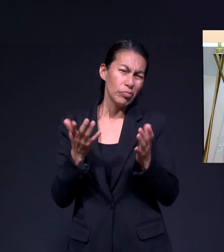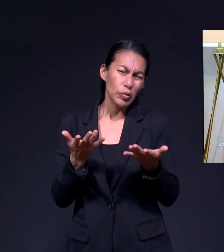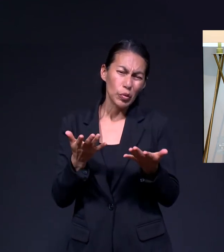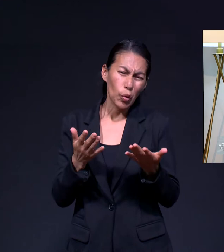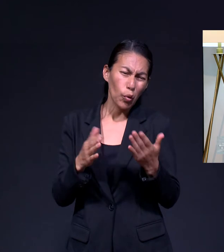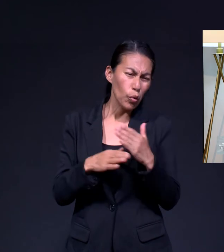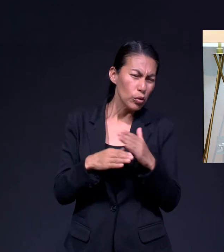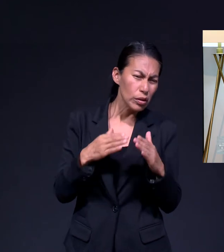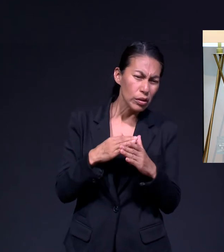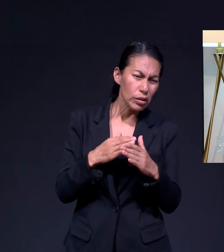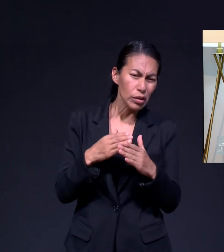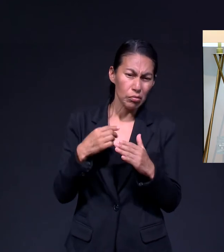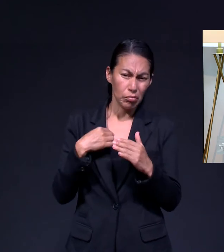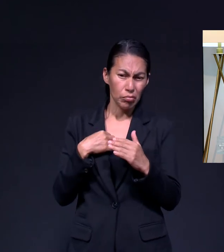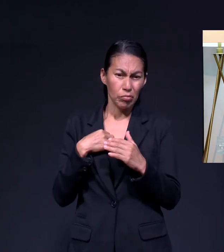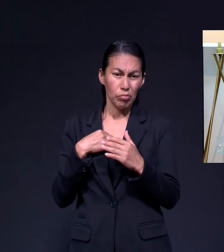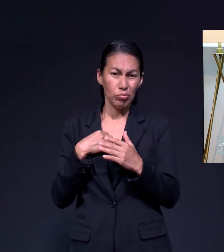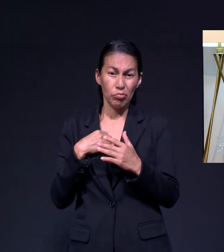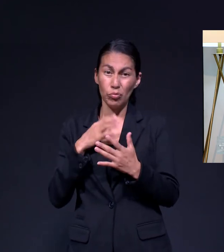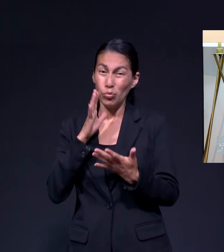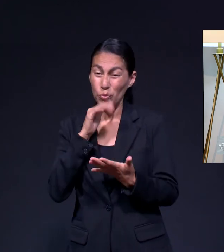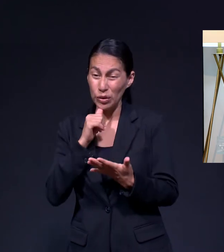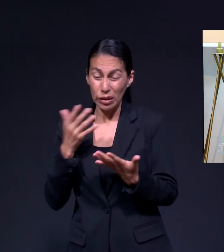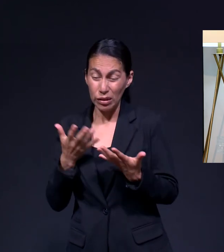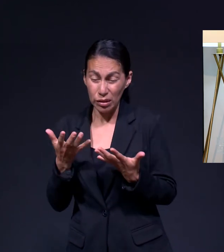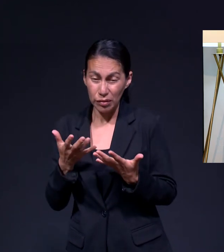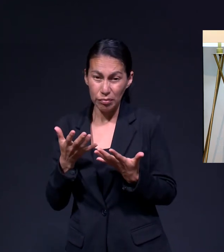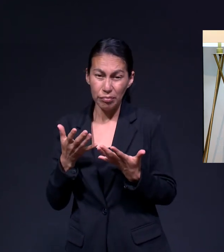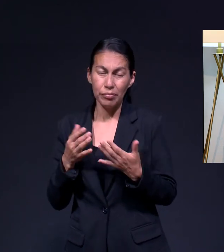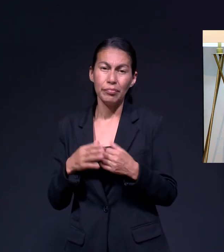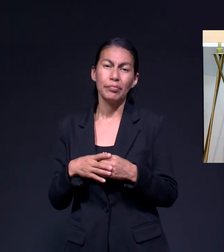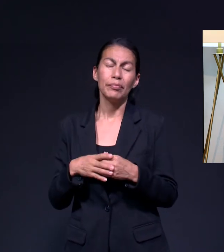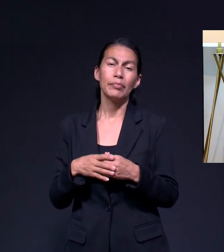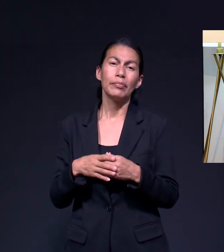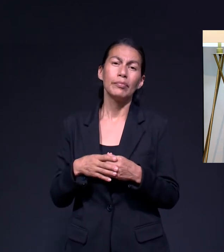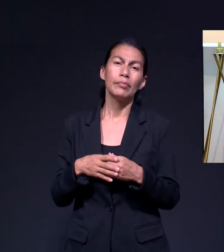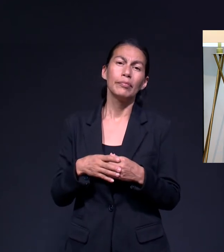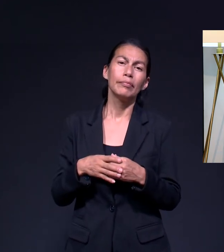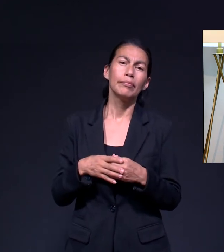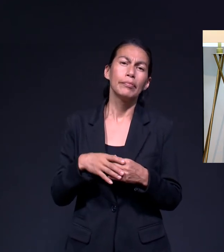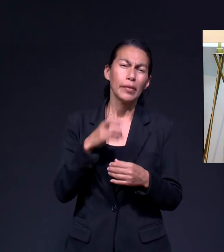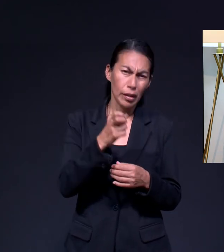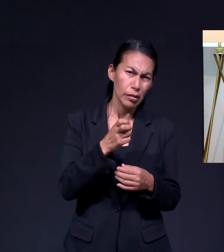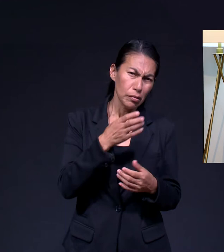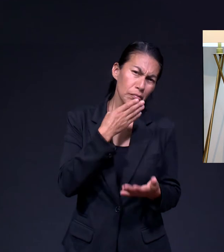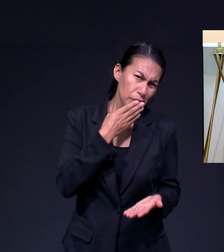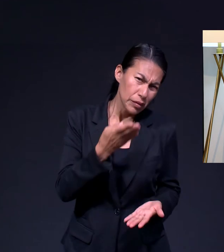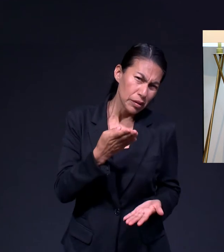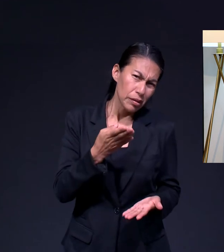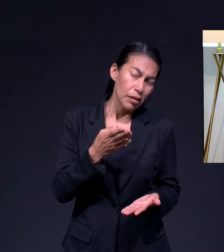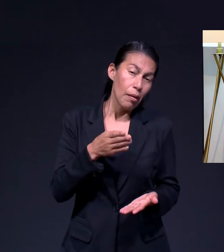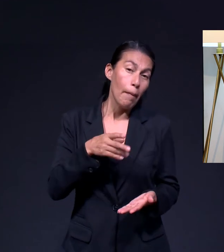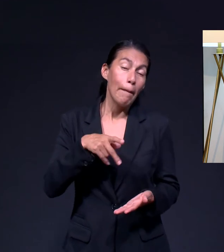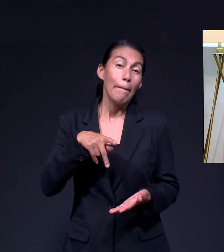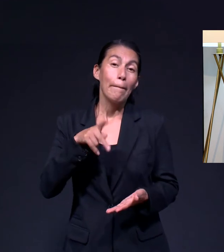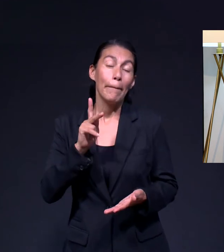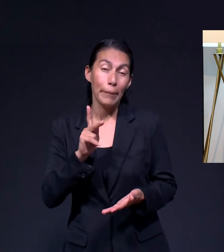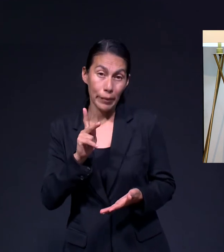que trascienden sus propias limitaciones y